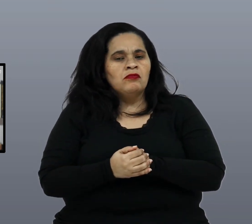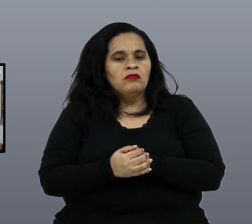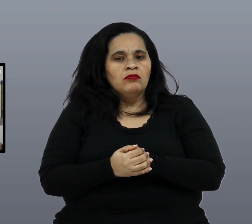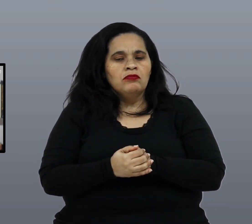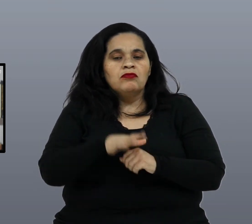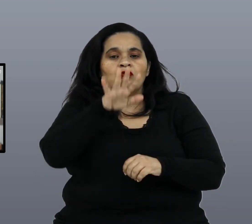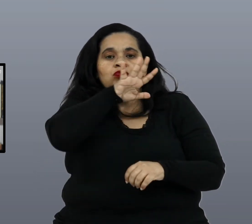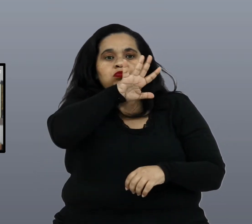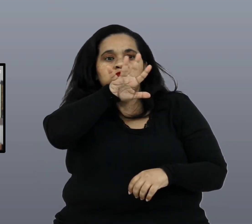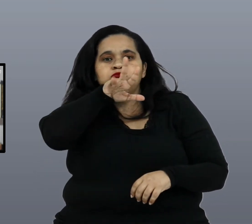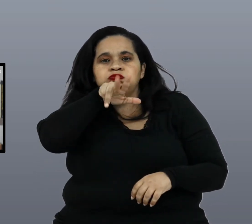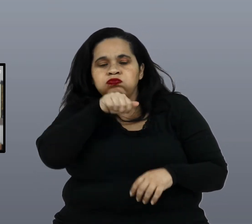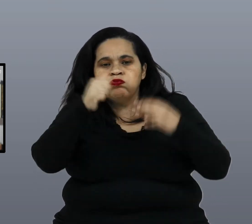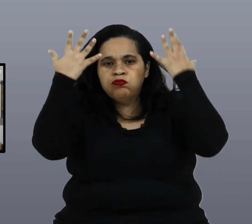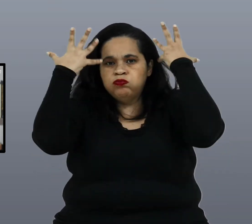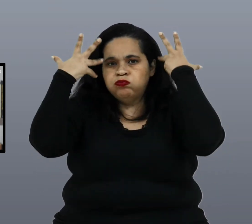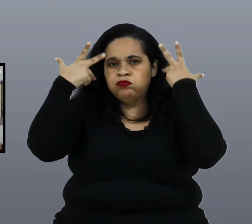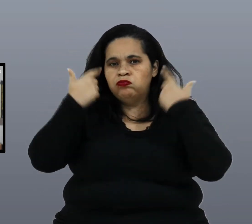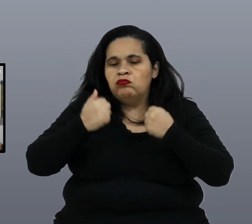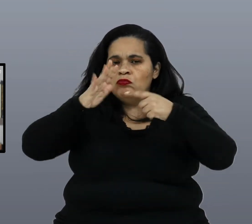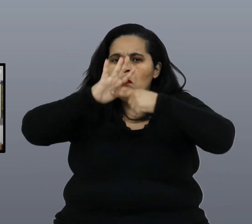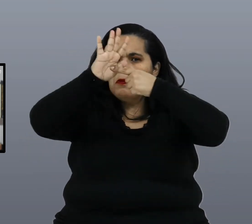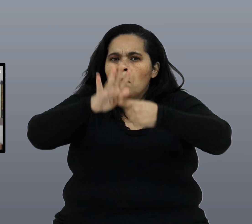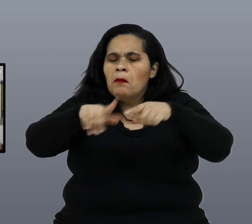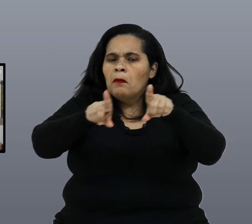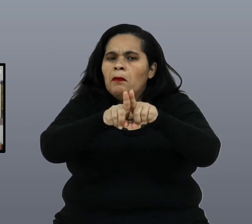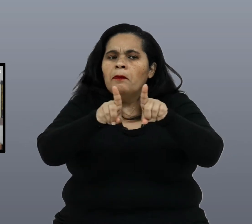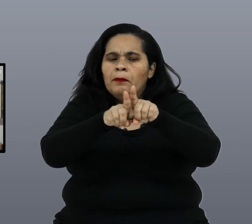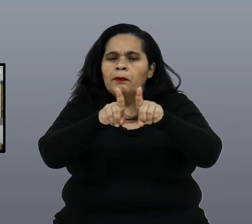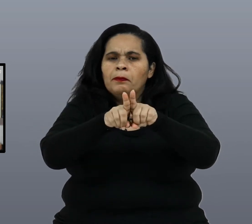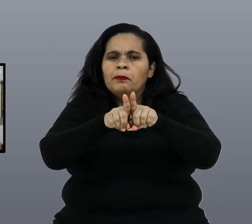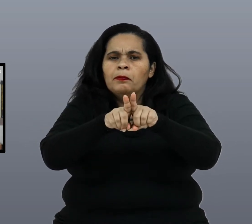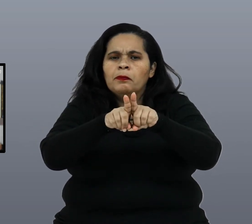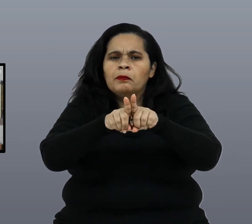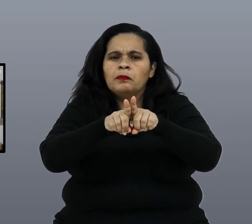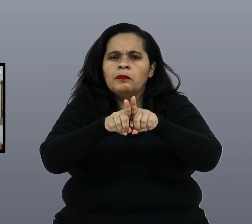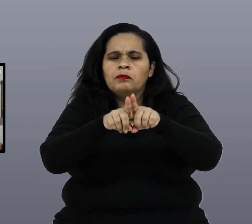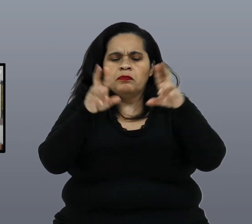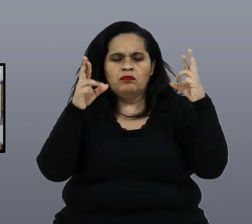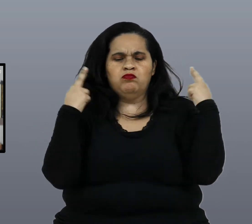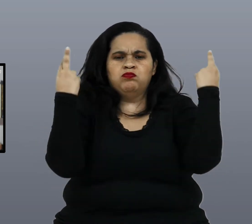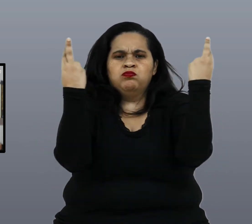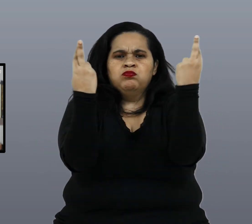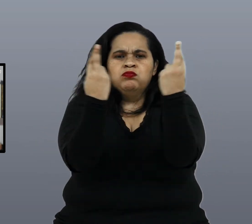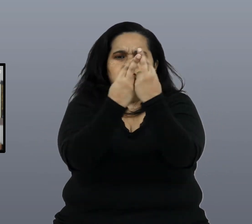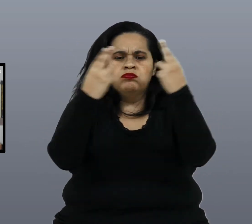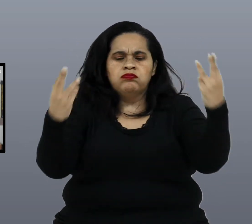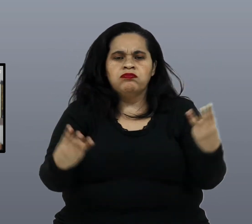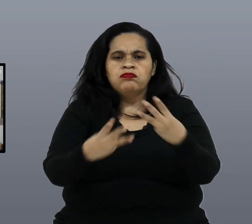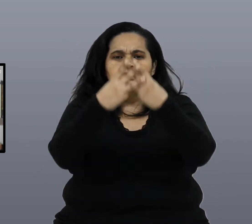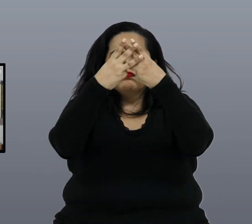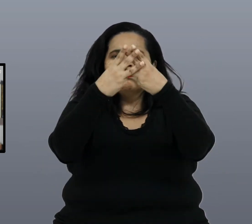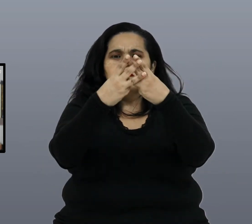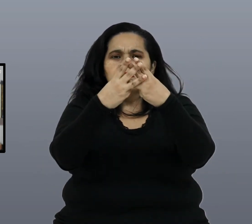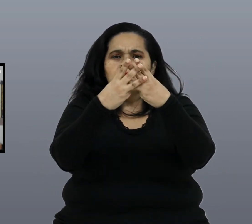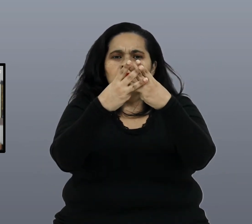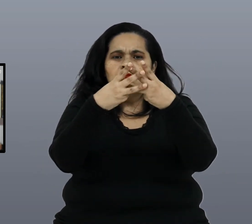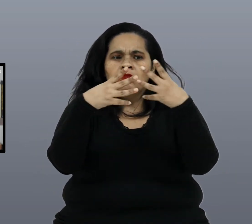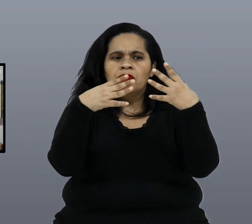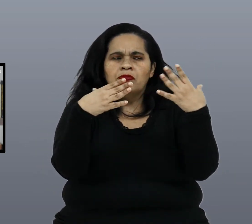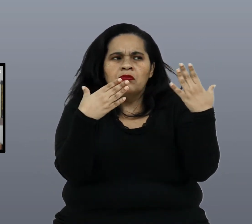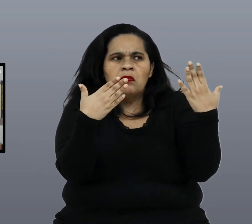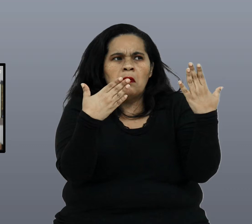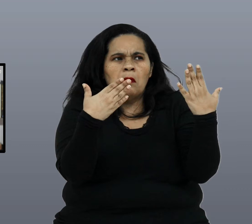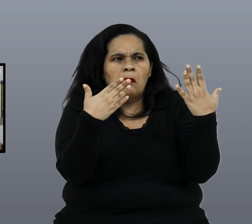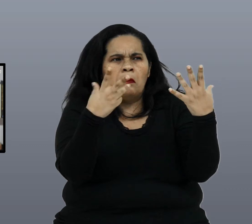vem representar símbolo do Império Grego. Império Grego, esse leopardo alado,